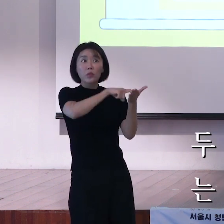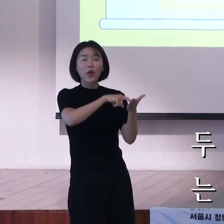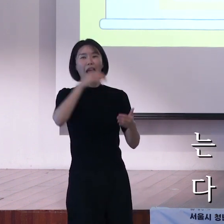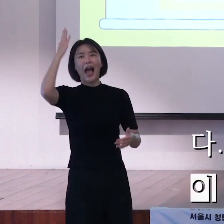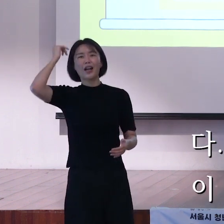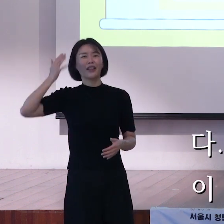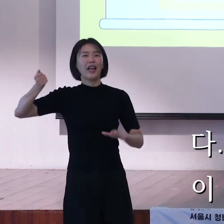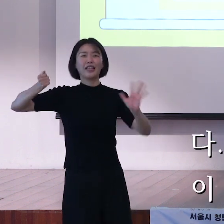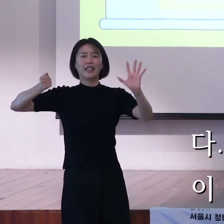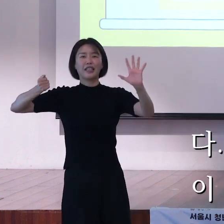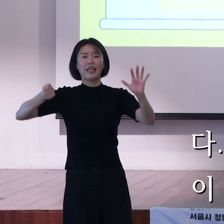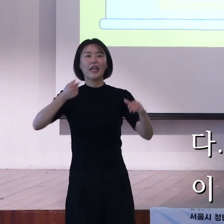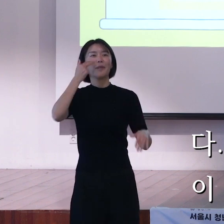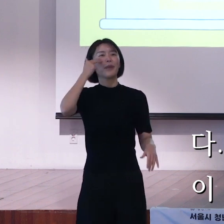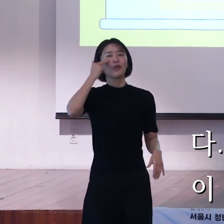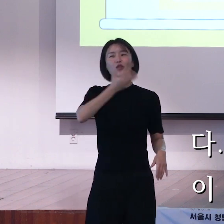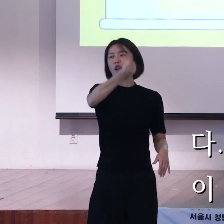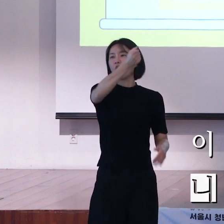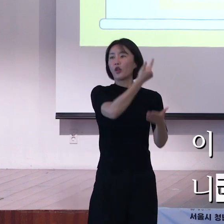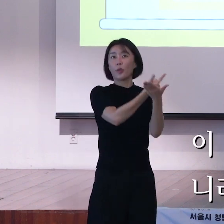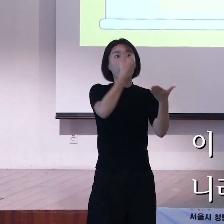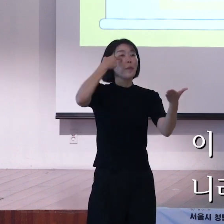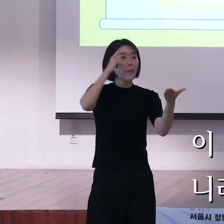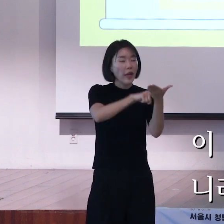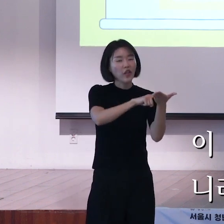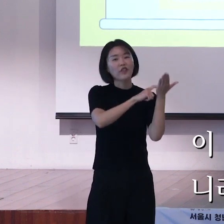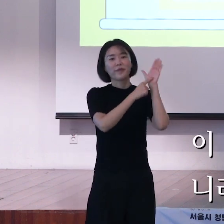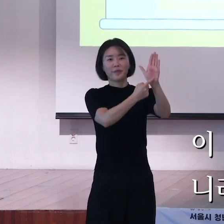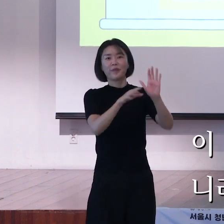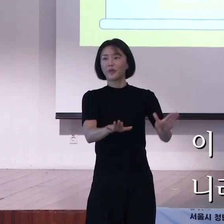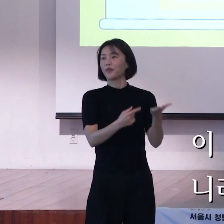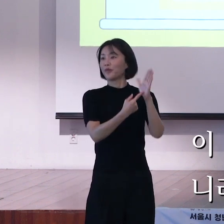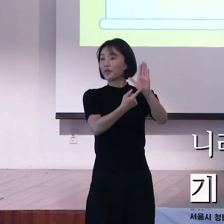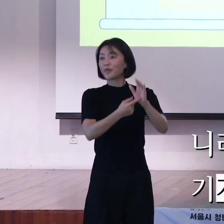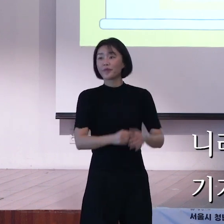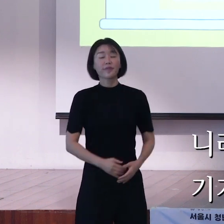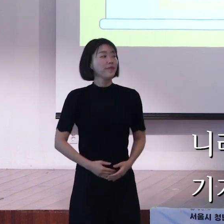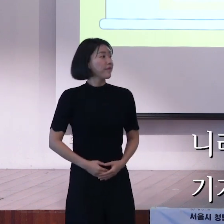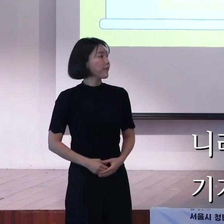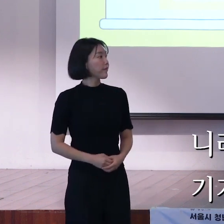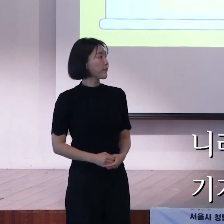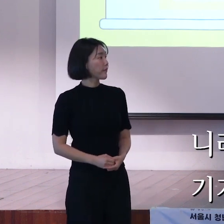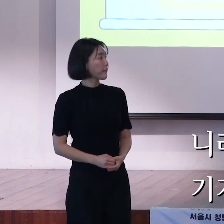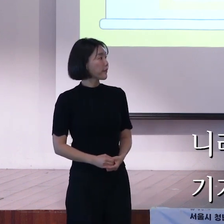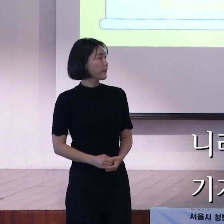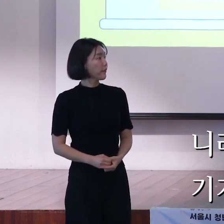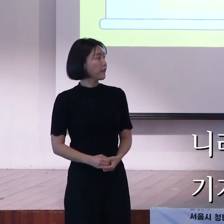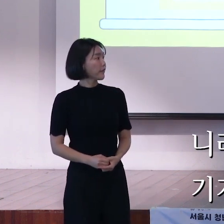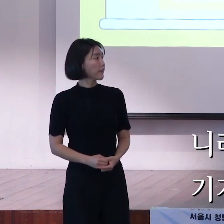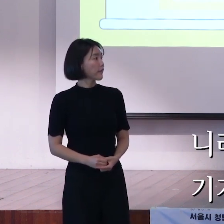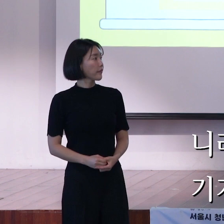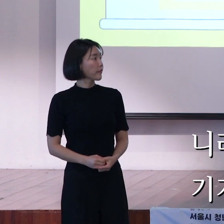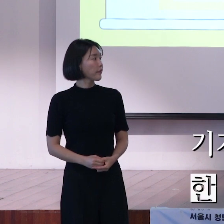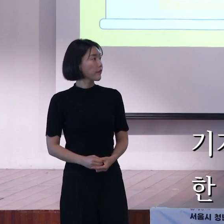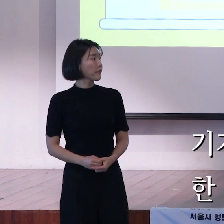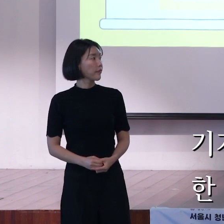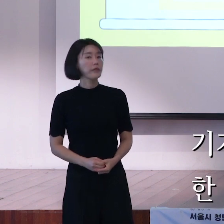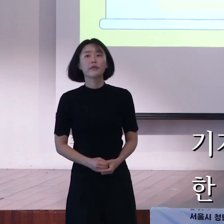논문이 아니라 ASL, 미국 수어로 이야기가 나왔는데요. 이것 또한